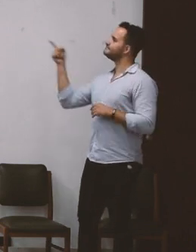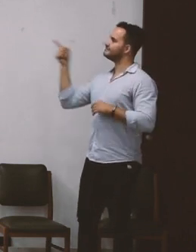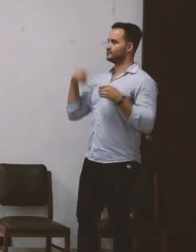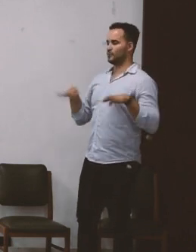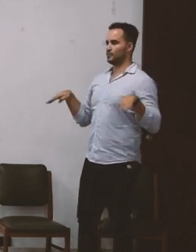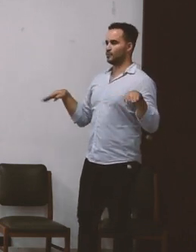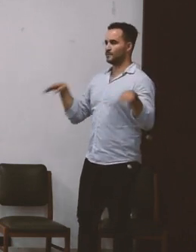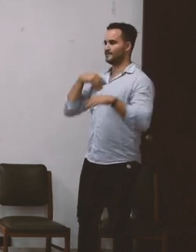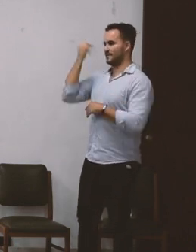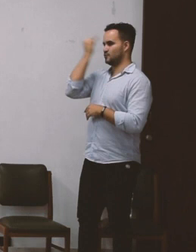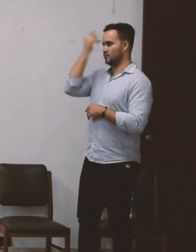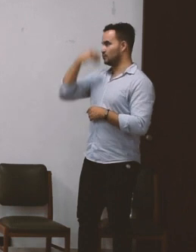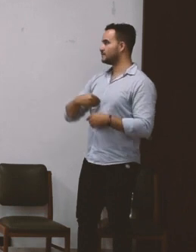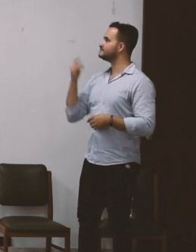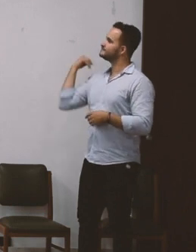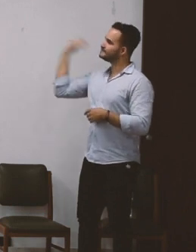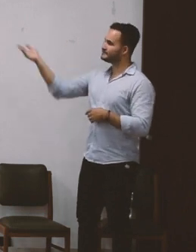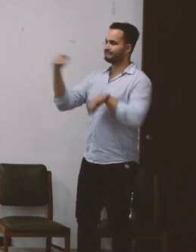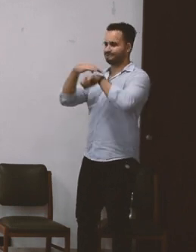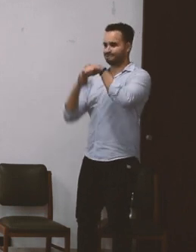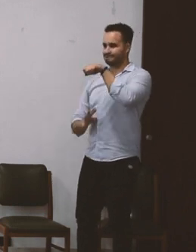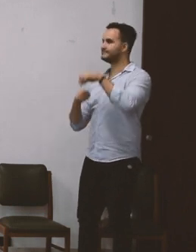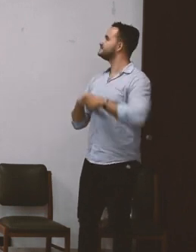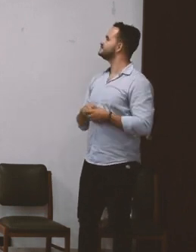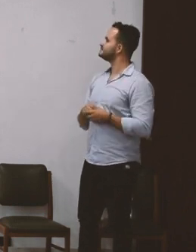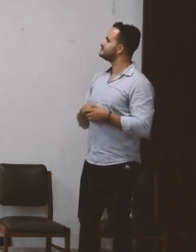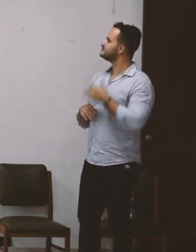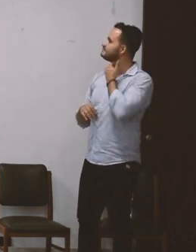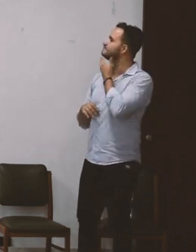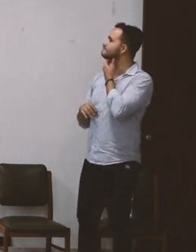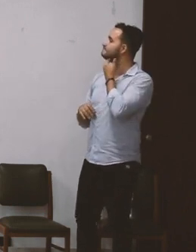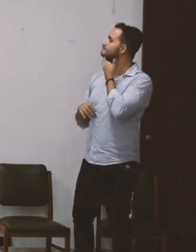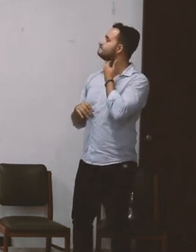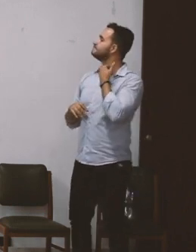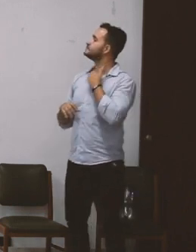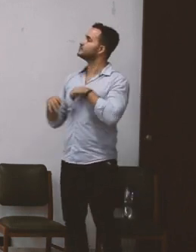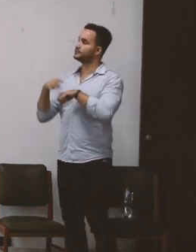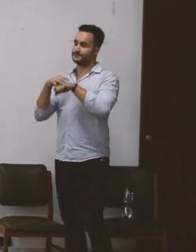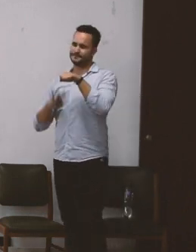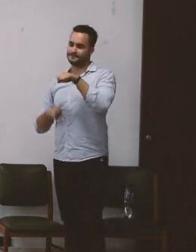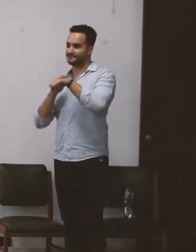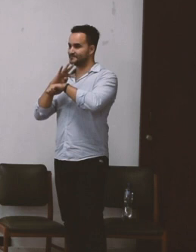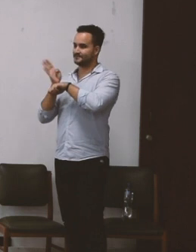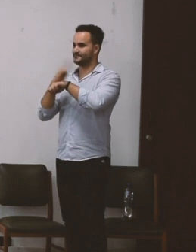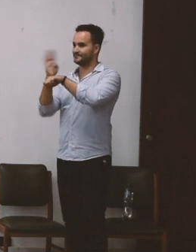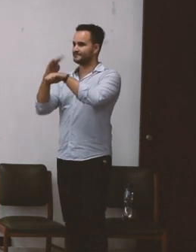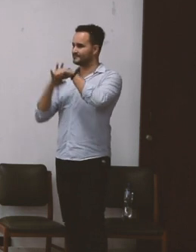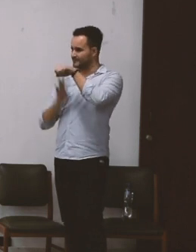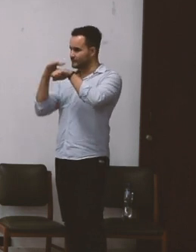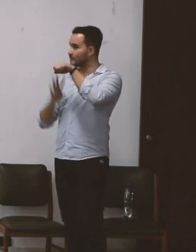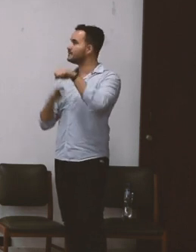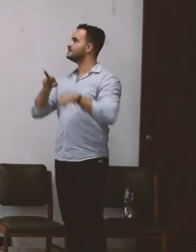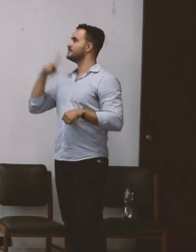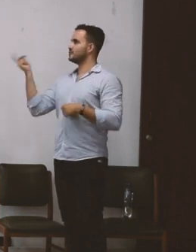maestro Ryan. Dory y Marlí Marlene, que bueno, recuerdan